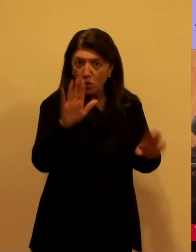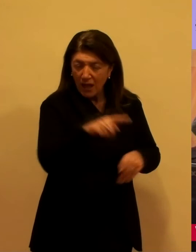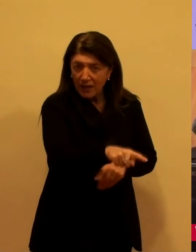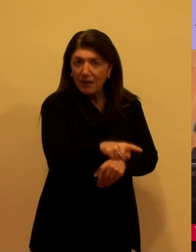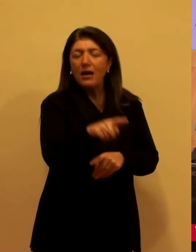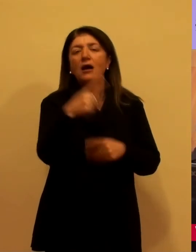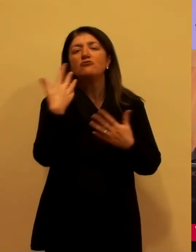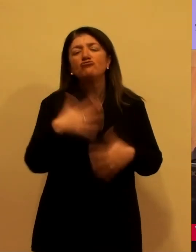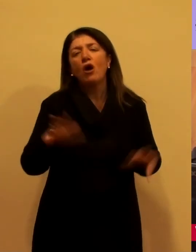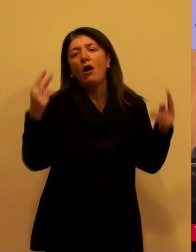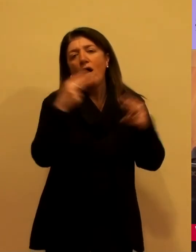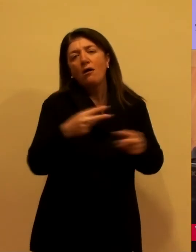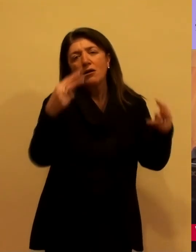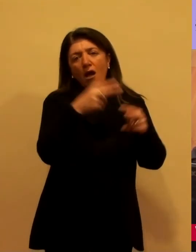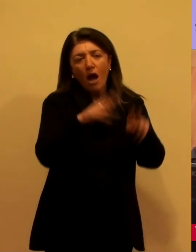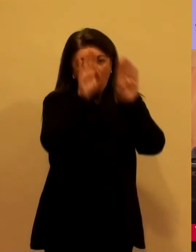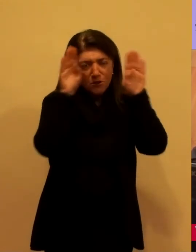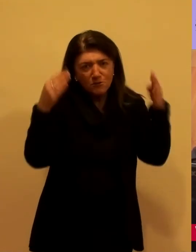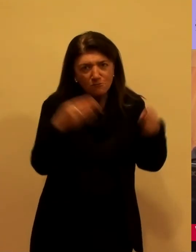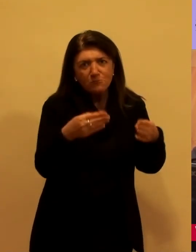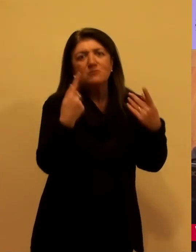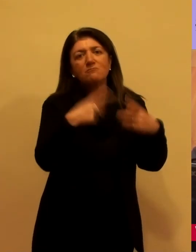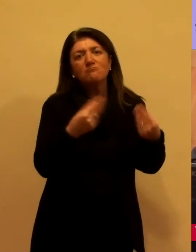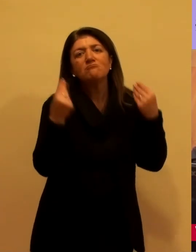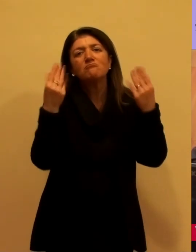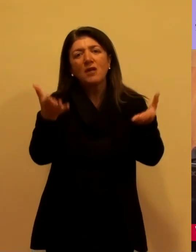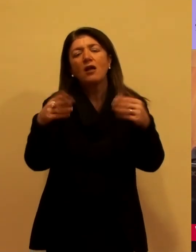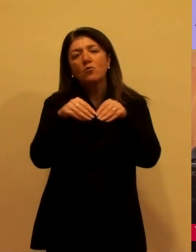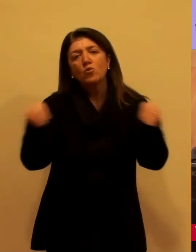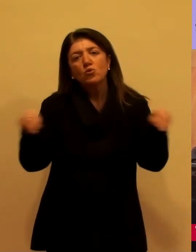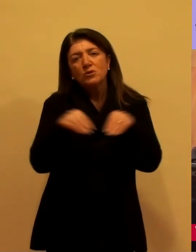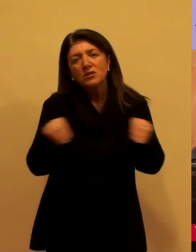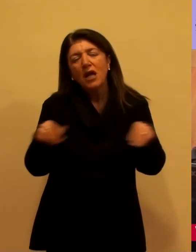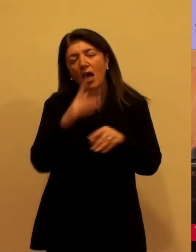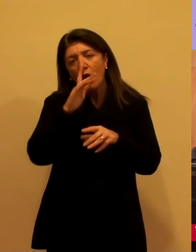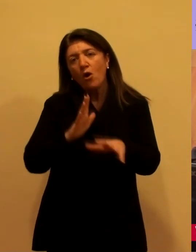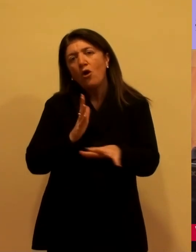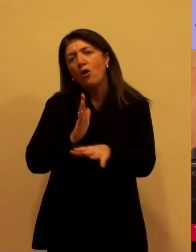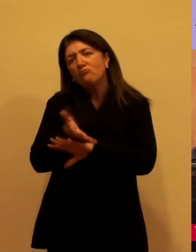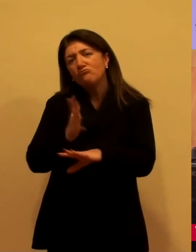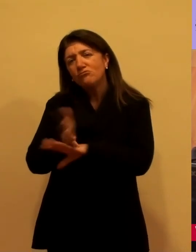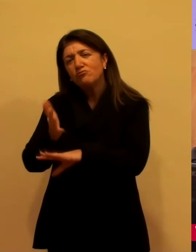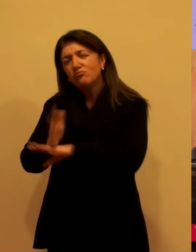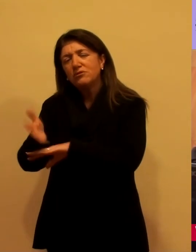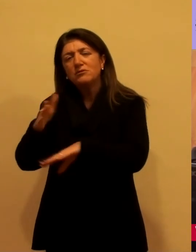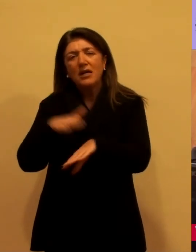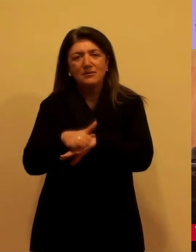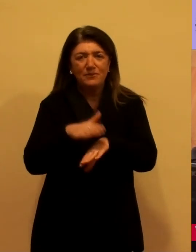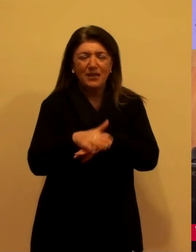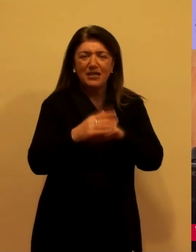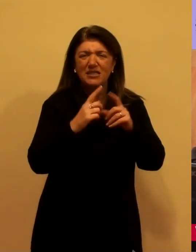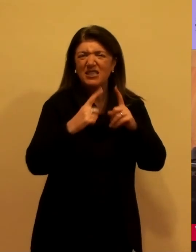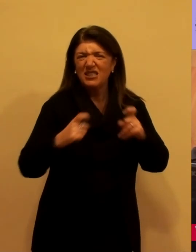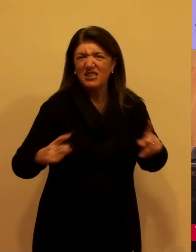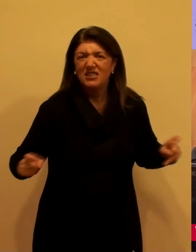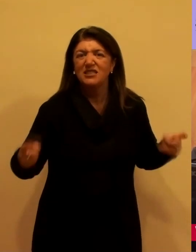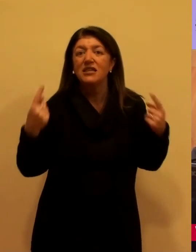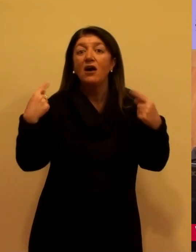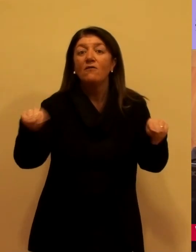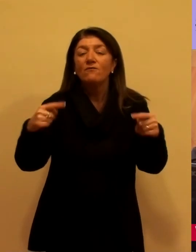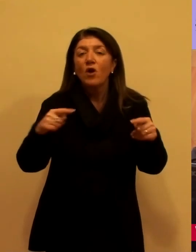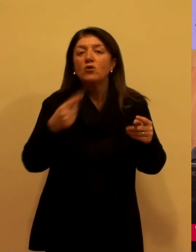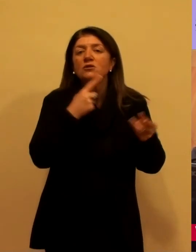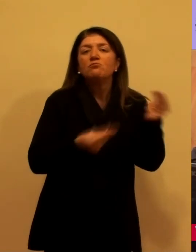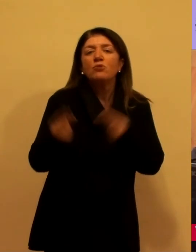da anni si occupa appunto di rendere il museo un'esperienza accessibile. Ecco, quali sono un po' i vostri progetti, la